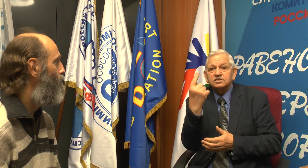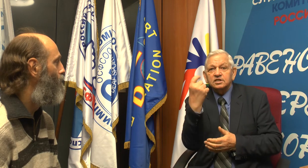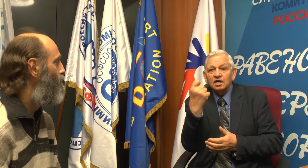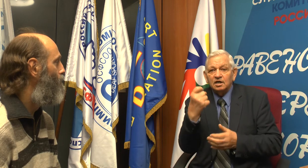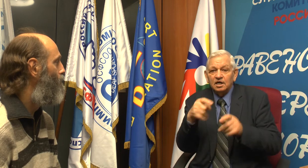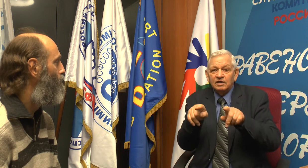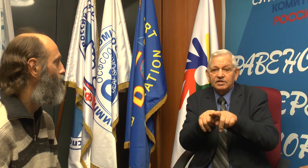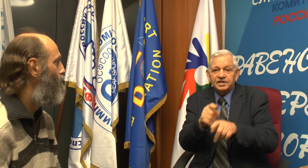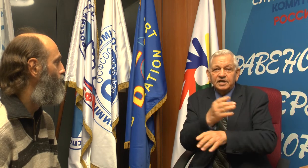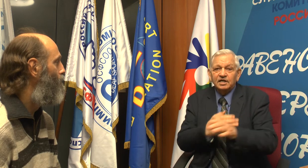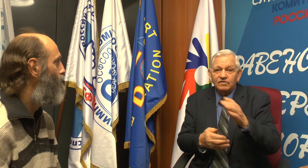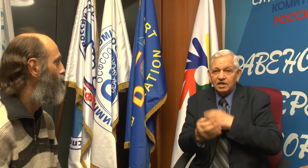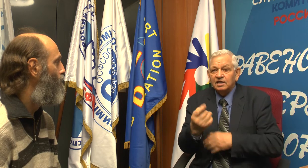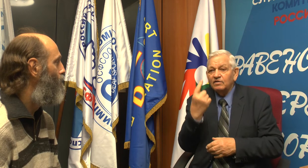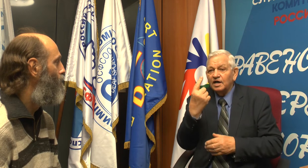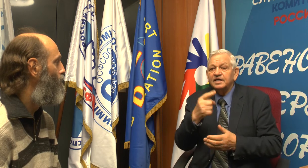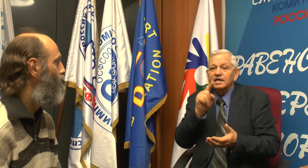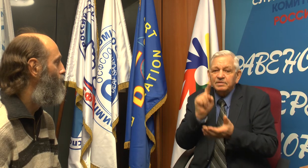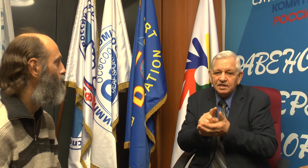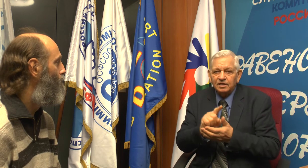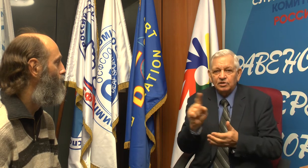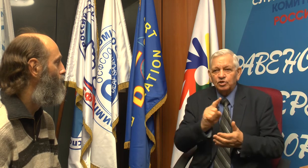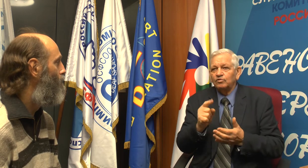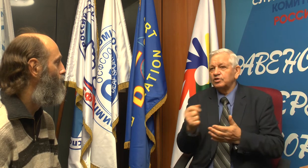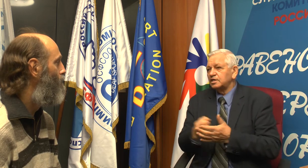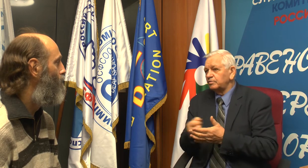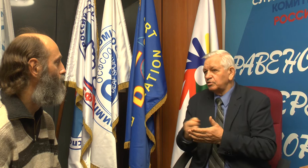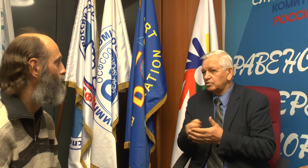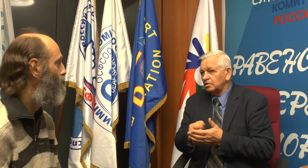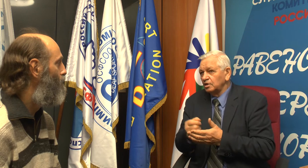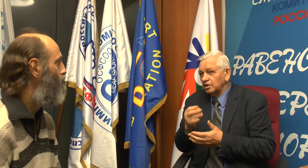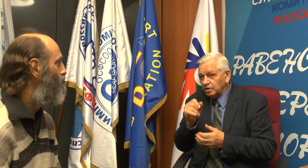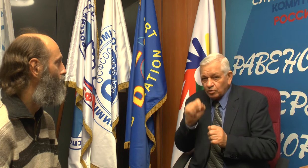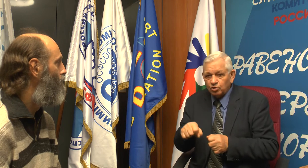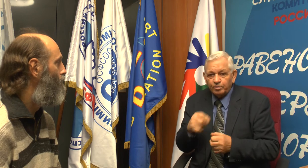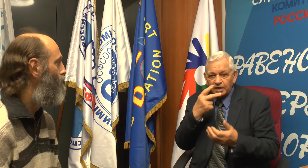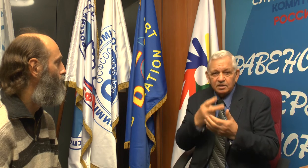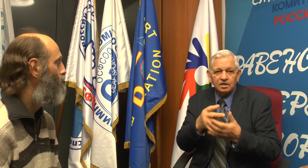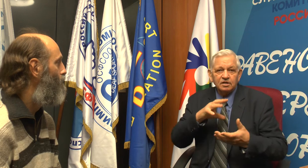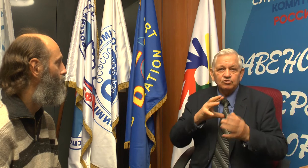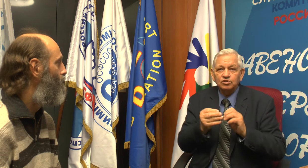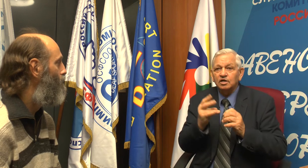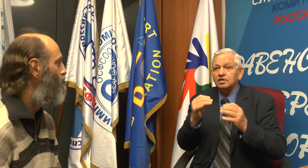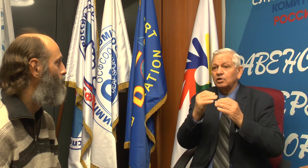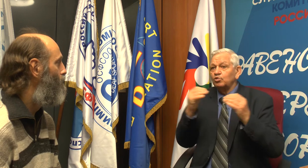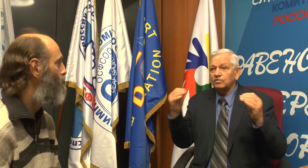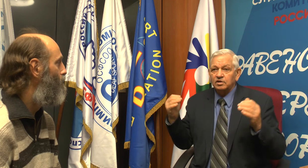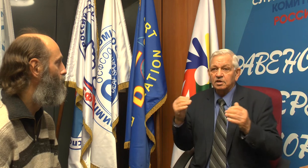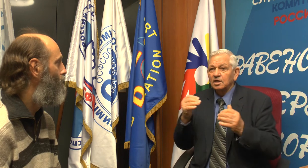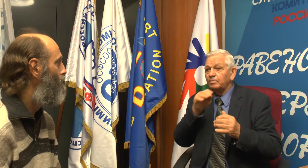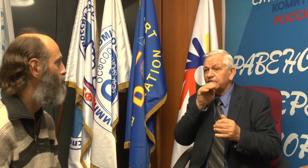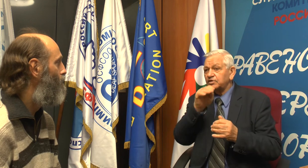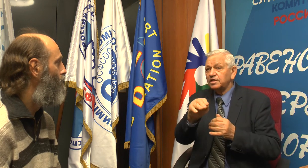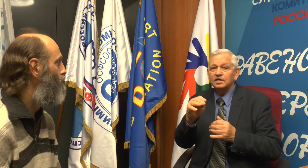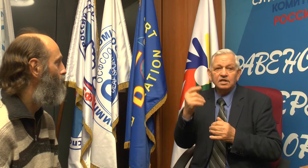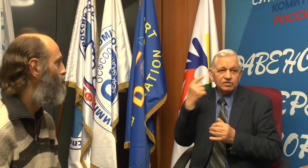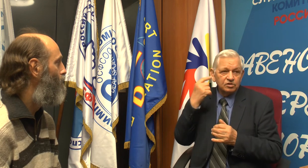100 вот таких инвалидов один обязательно чего-то добьется и может показать результаты на уровне профессионалов